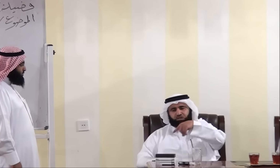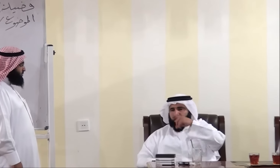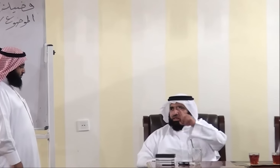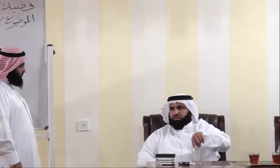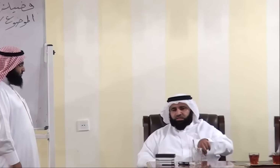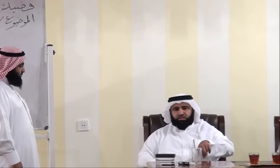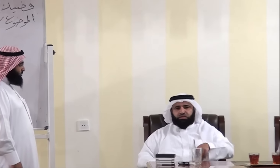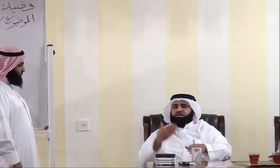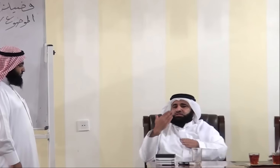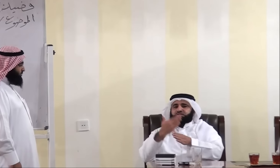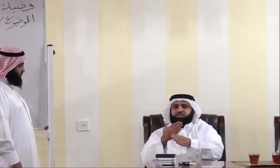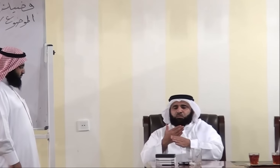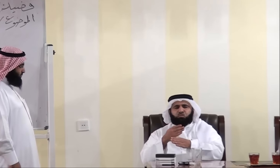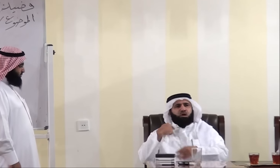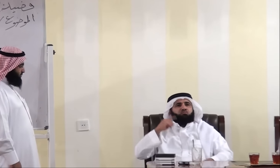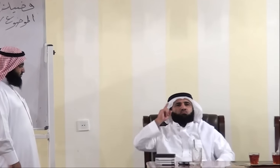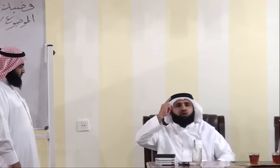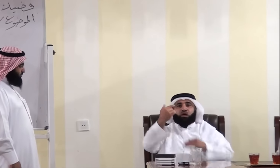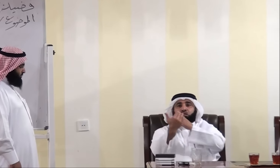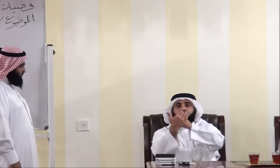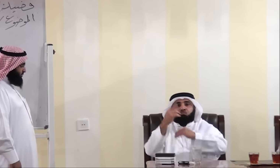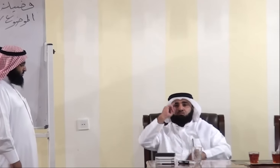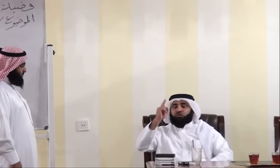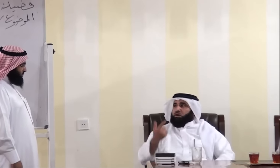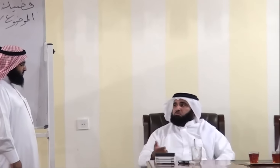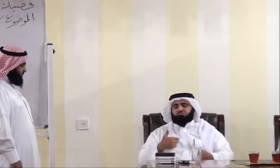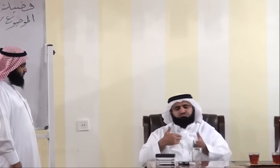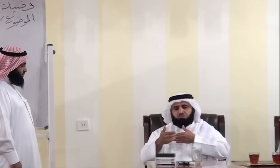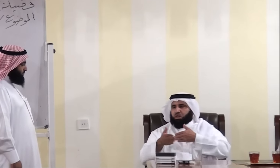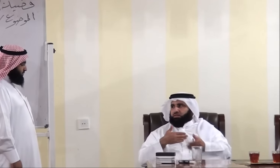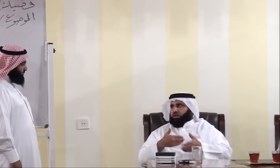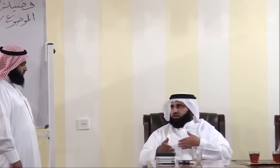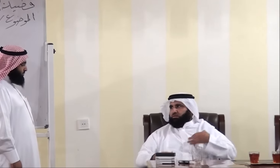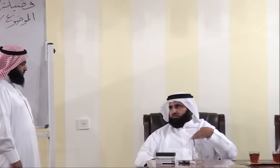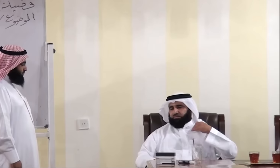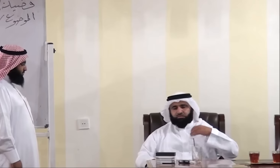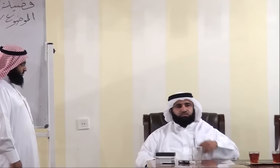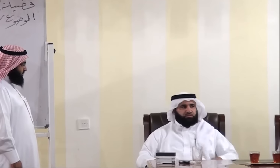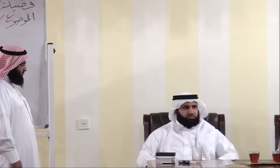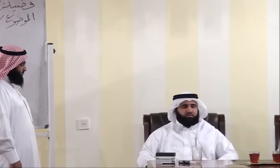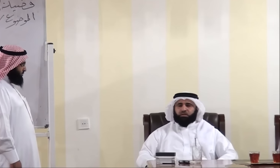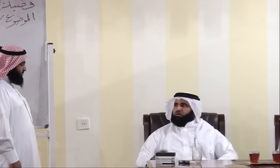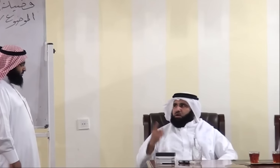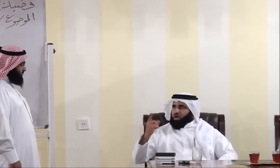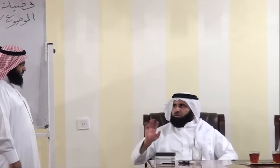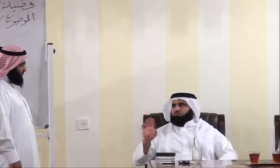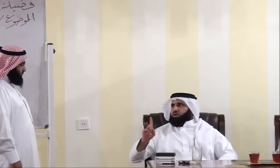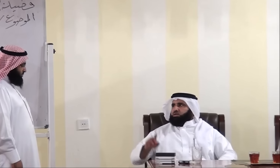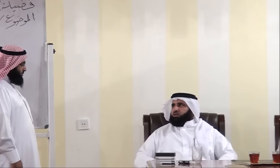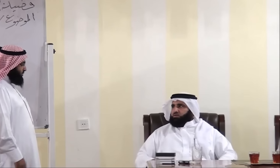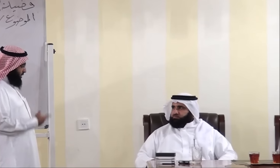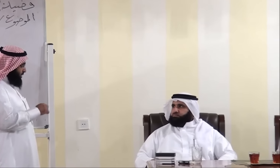لأنه ما فهم أو ما استوعب. الله أدرك المسائل.